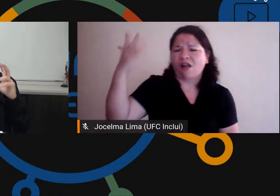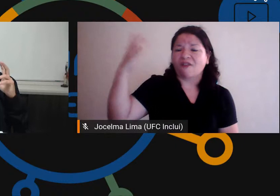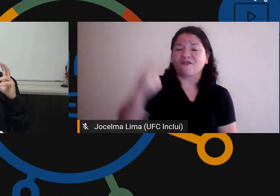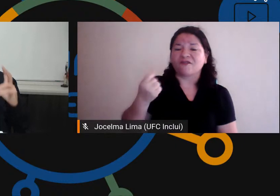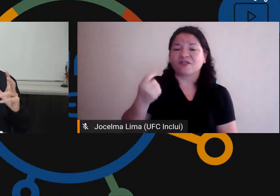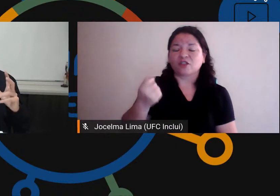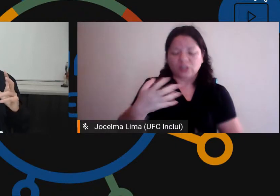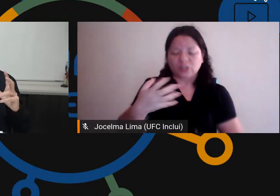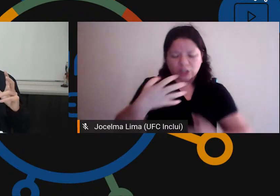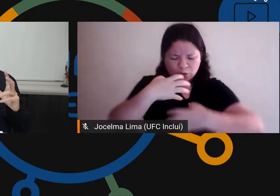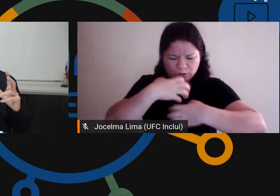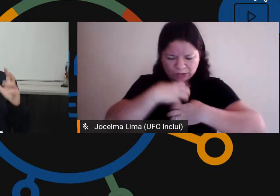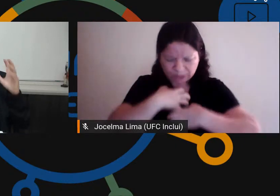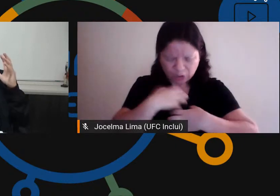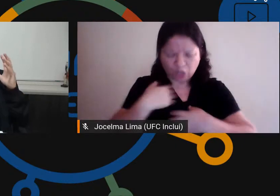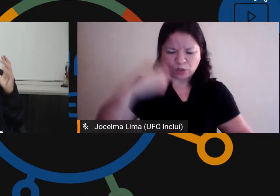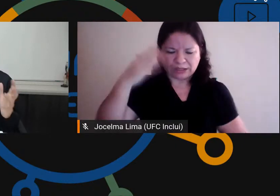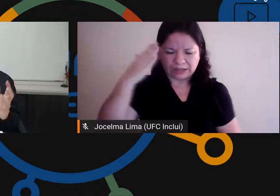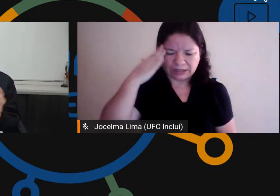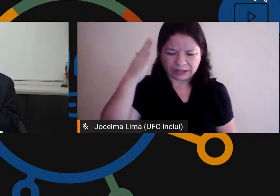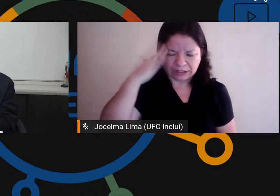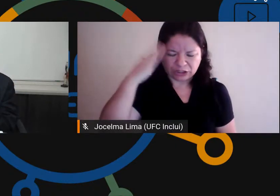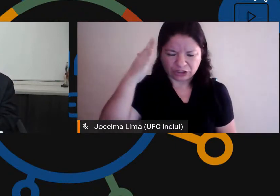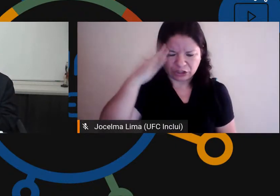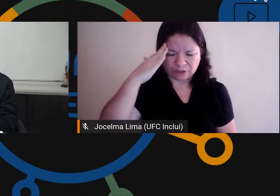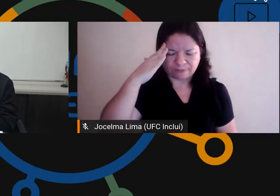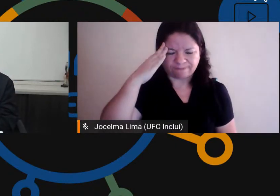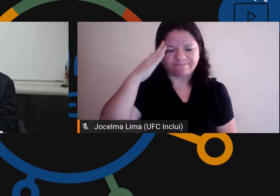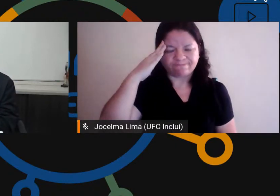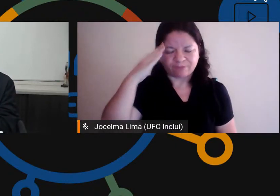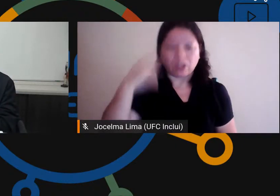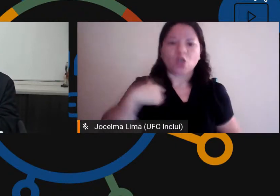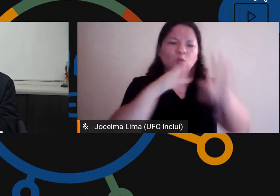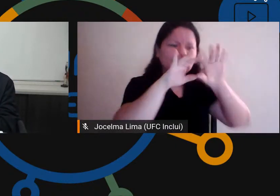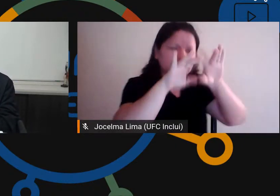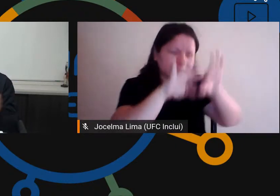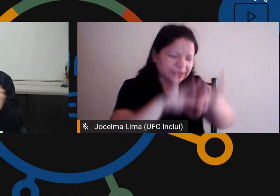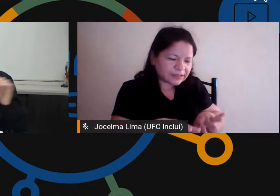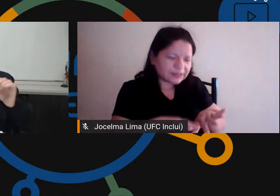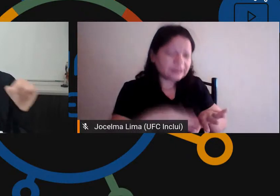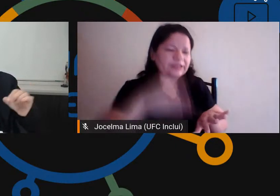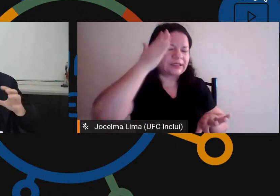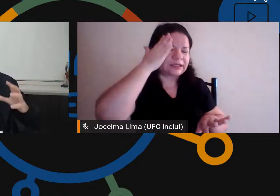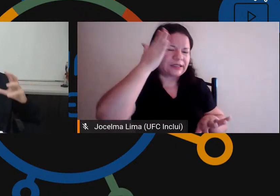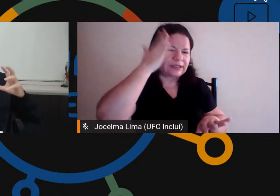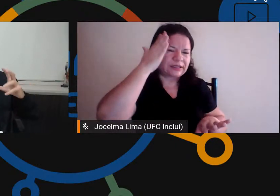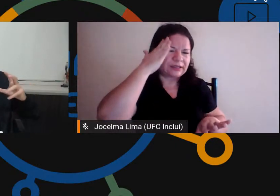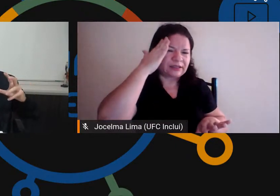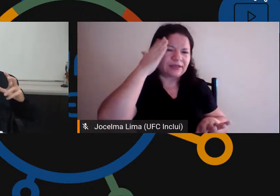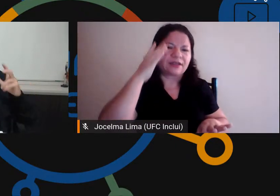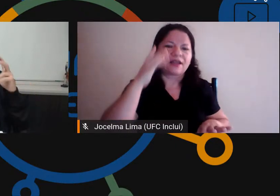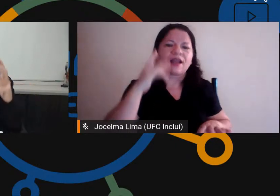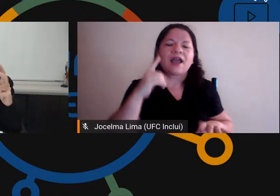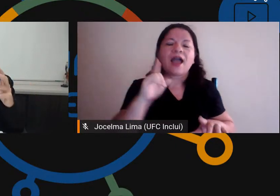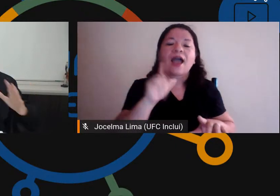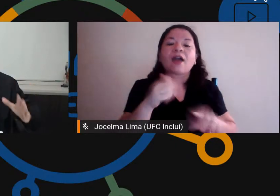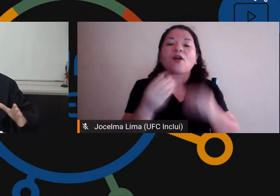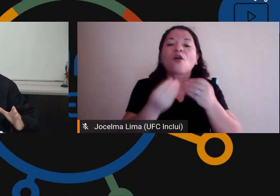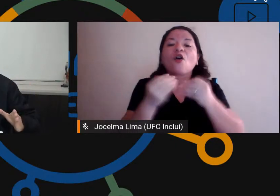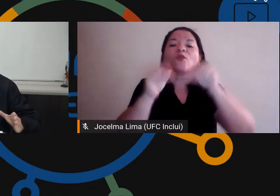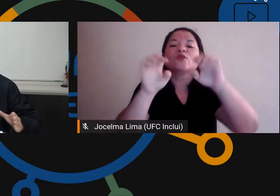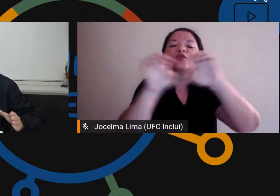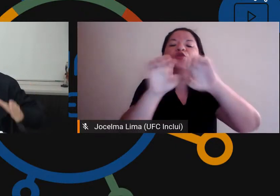que você entendeu tudo que você vai escrever, tá? Não os detalhezinhos, mas a estrutura maior.